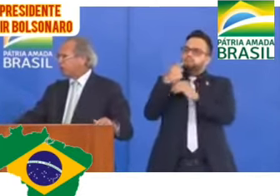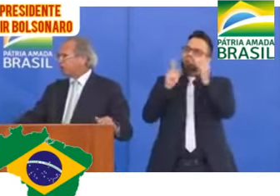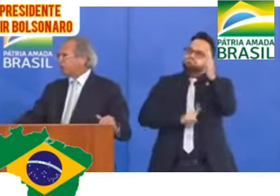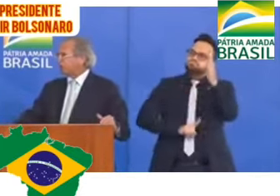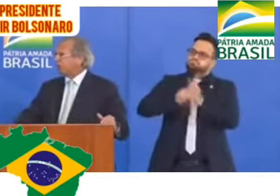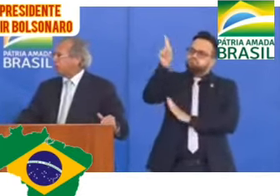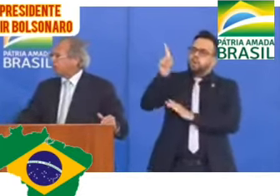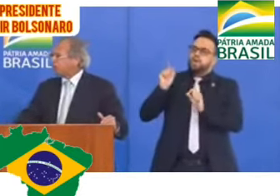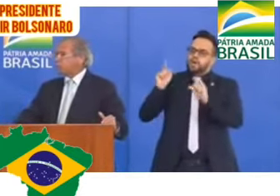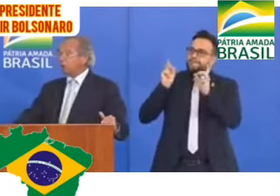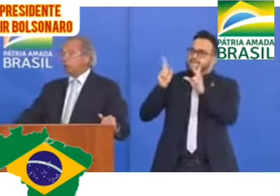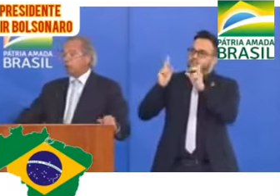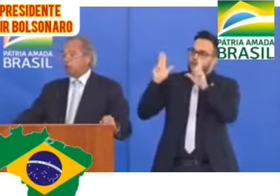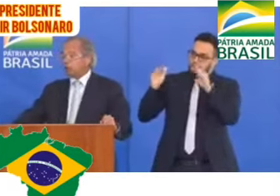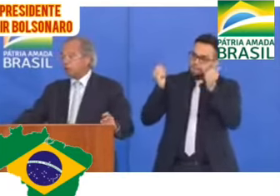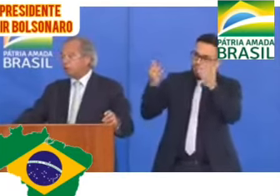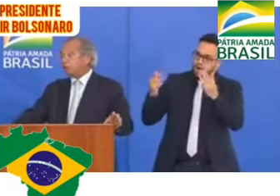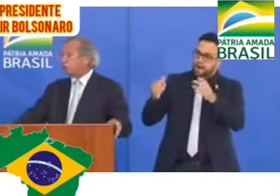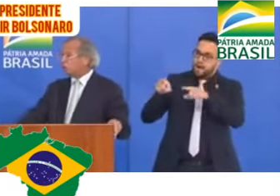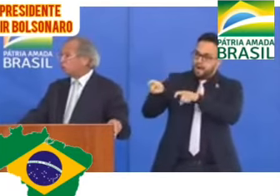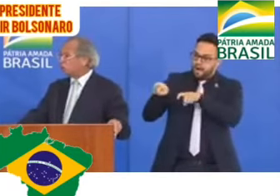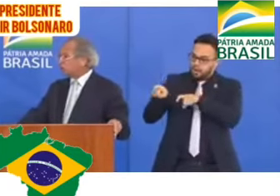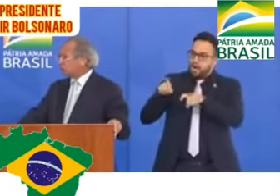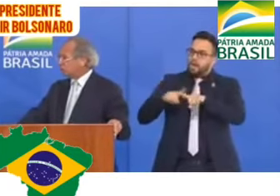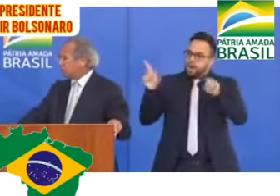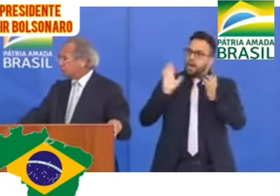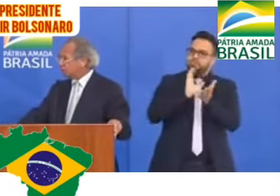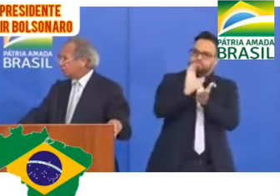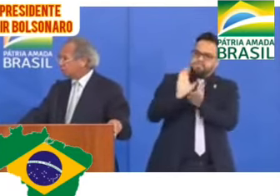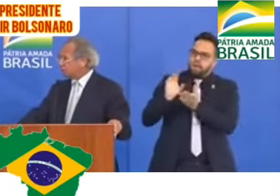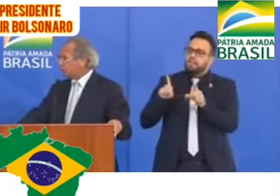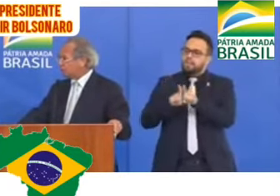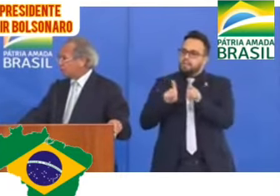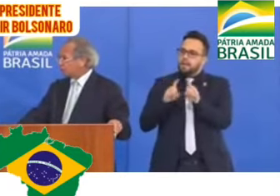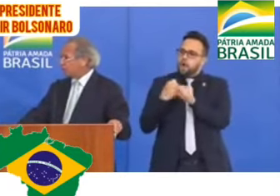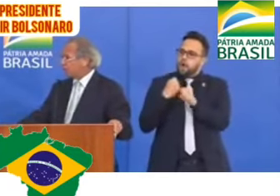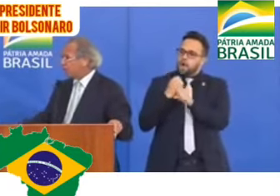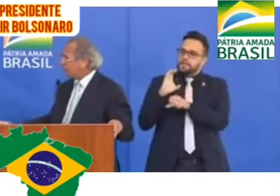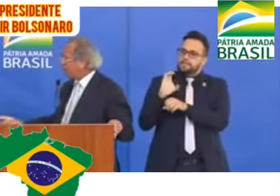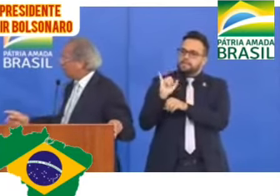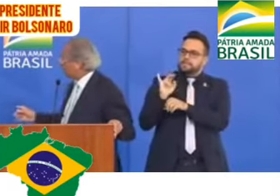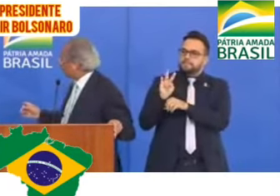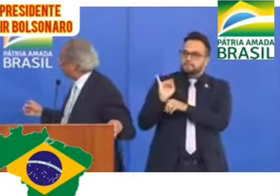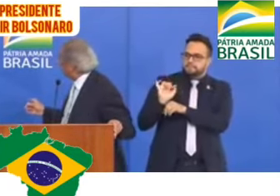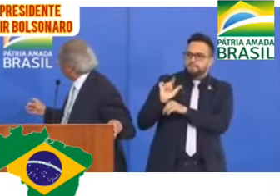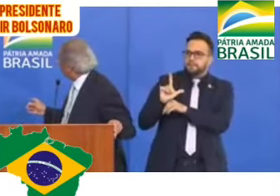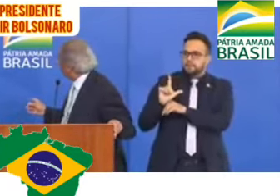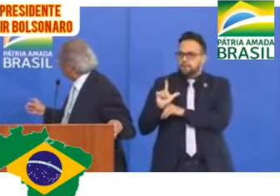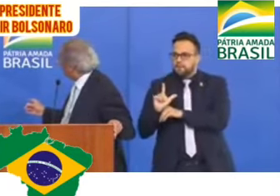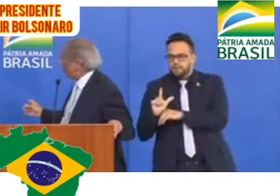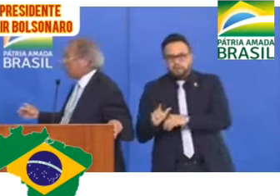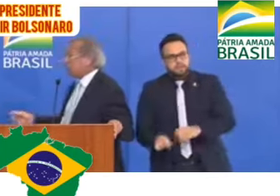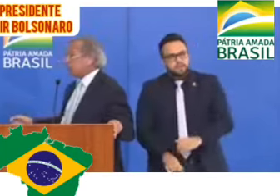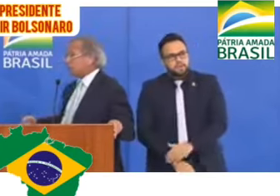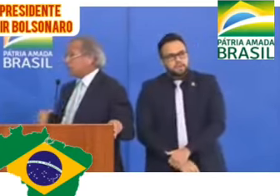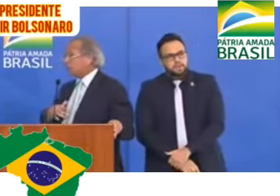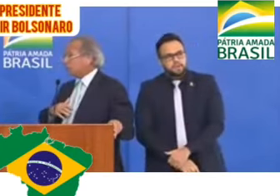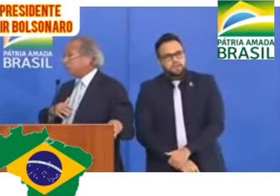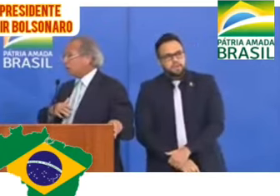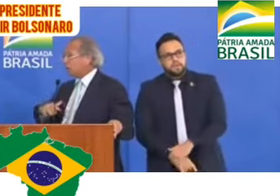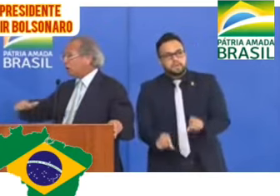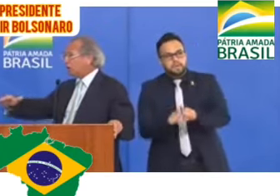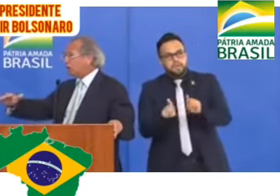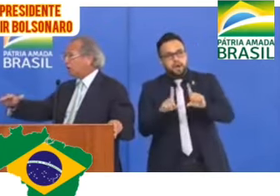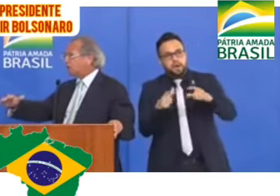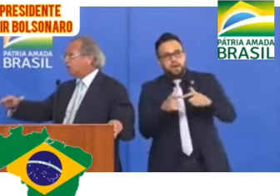principalmente agrícolas, mas disparamos também os investimentos em construção civil. O Pedro está testemunhos da